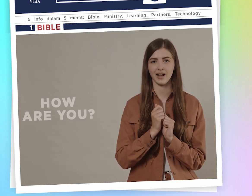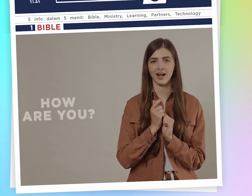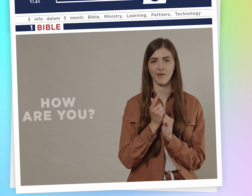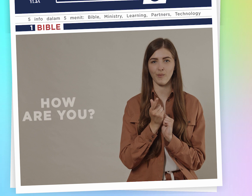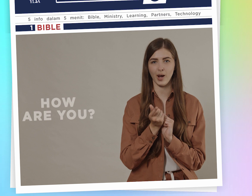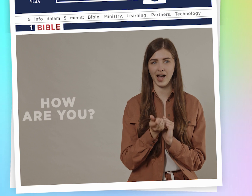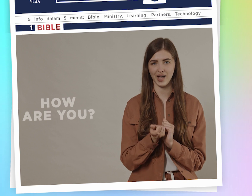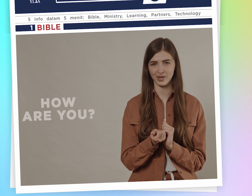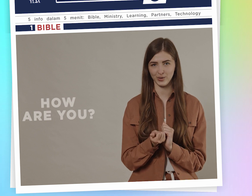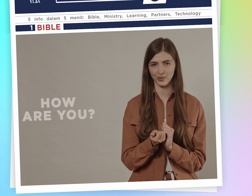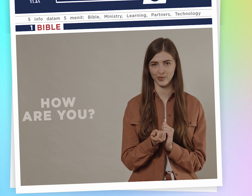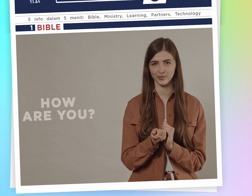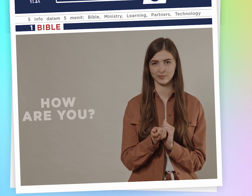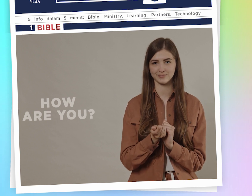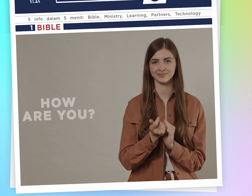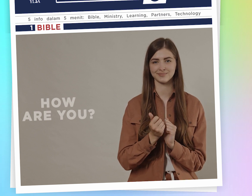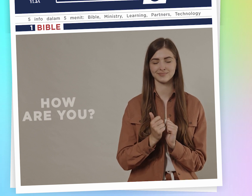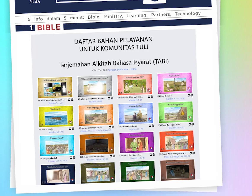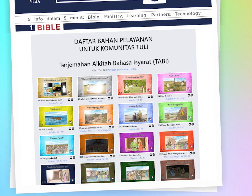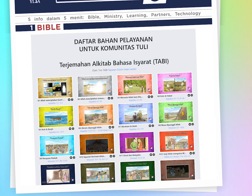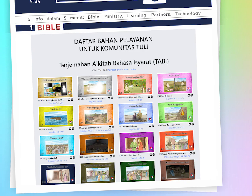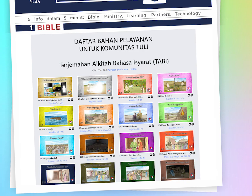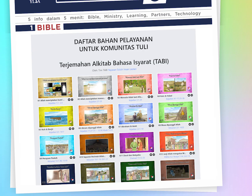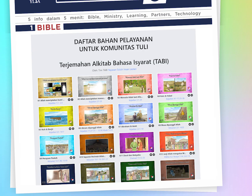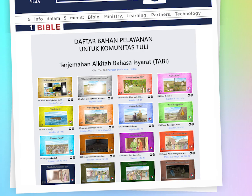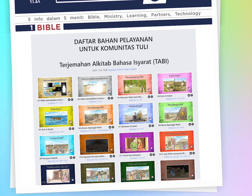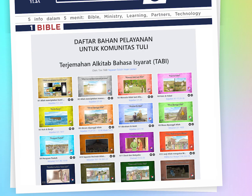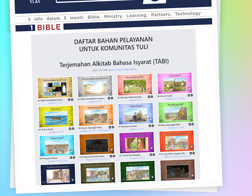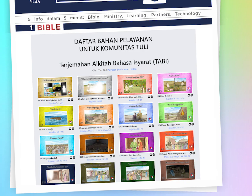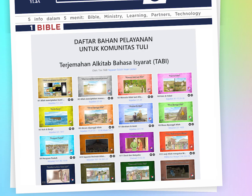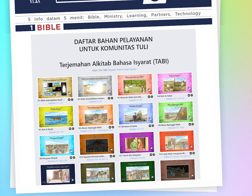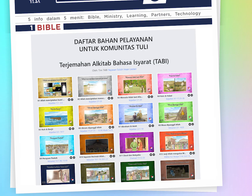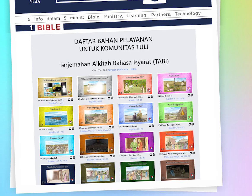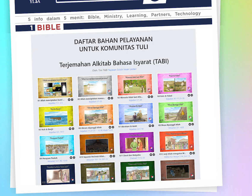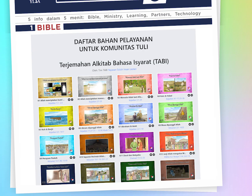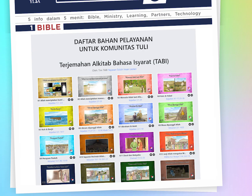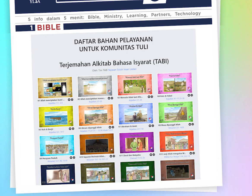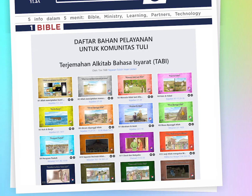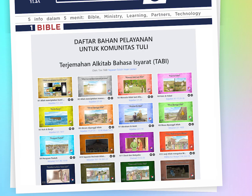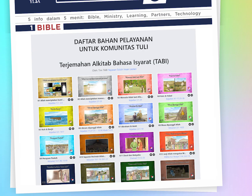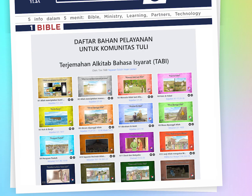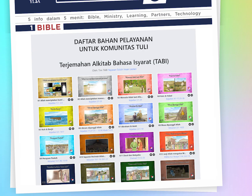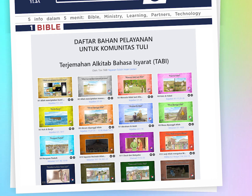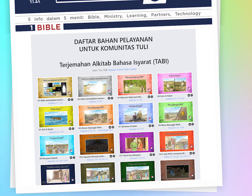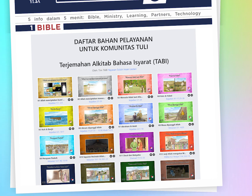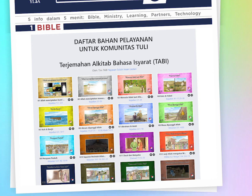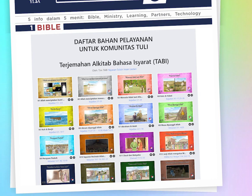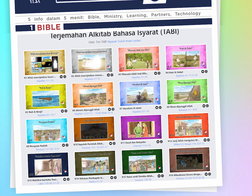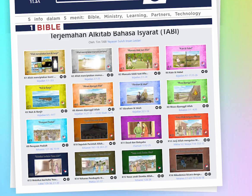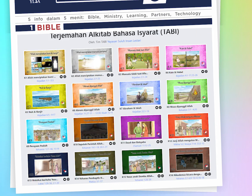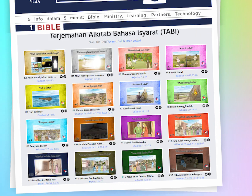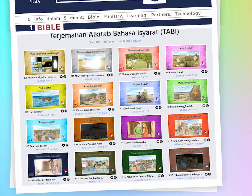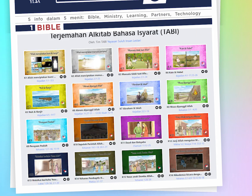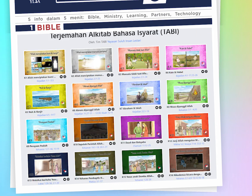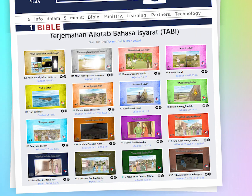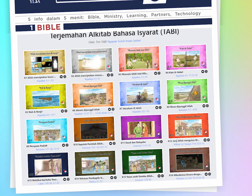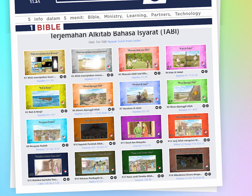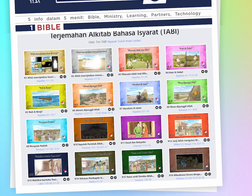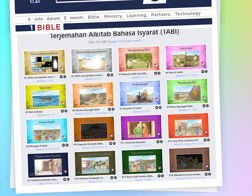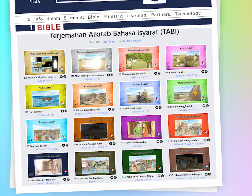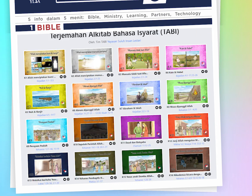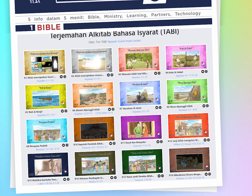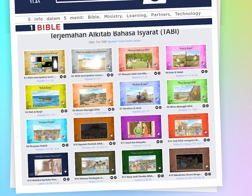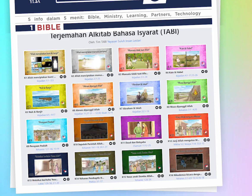mengakses Alkitab dan mempelajari firman Tuhan. Situs ini menyajikan cukup banyak bahan Alkitab Bahasa Isyarat, yaitu 34 video oleh